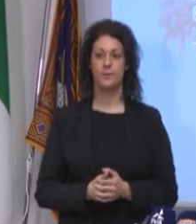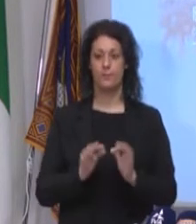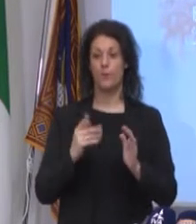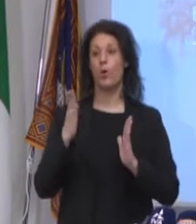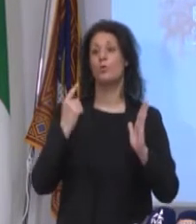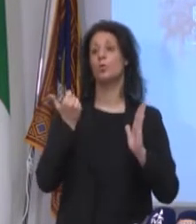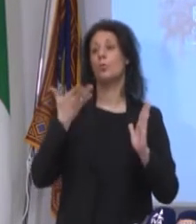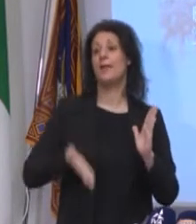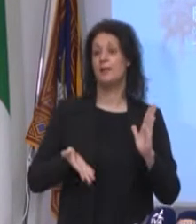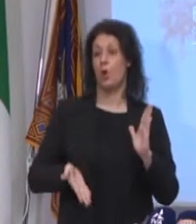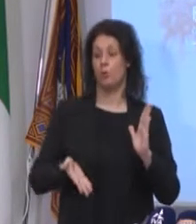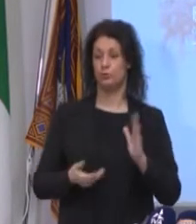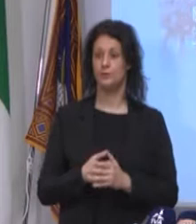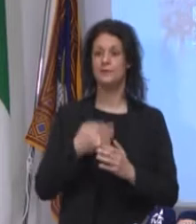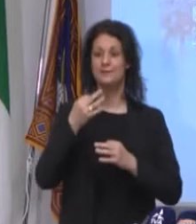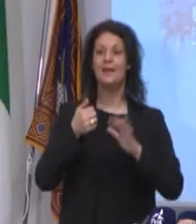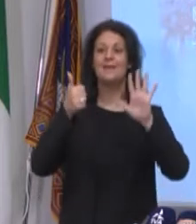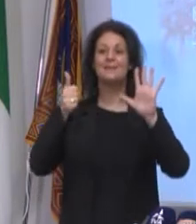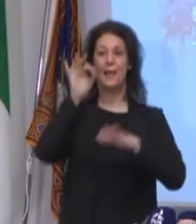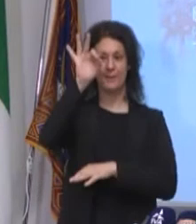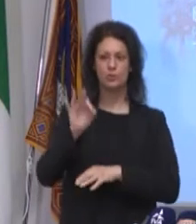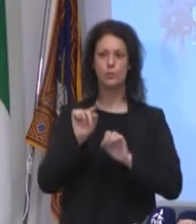abbiamo. Quindi il 6% di questi